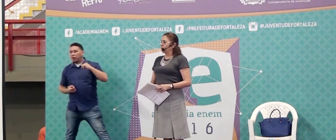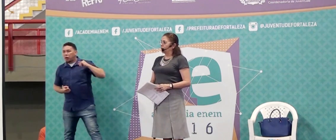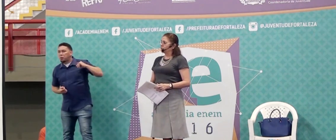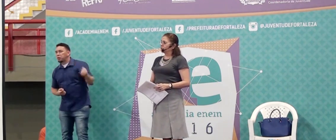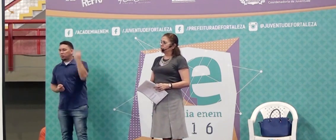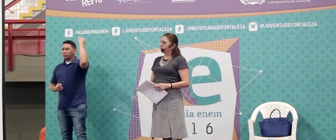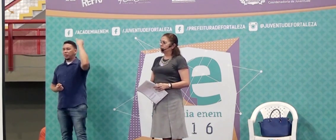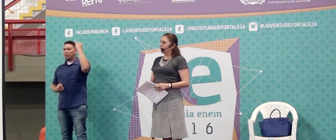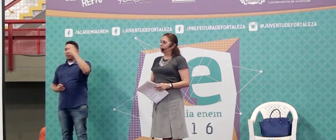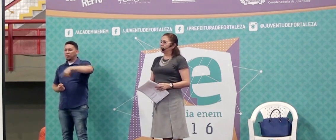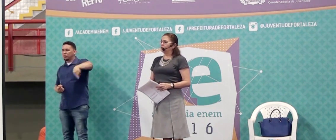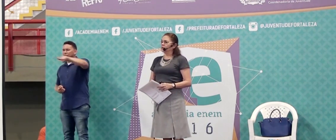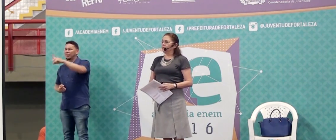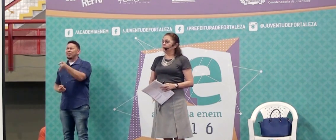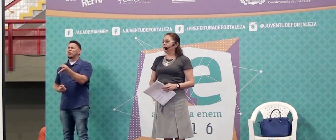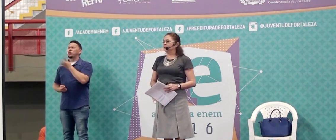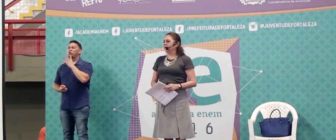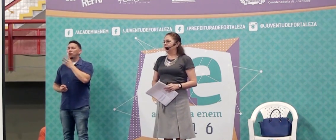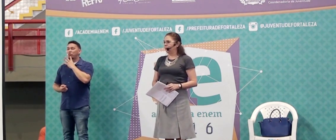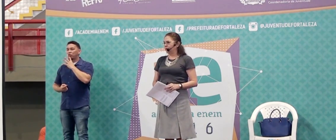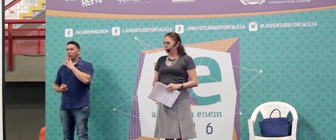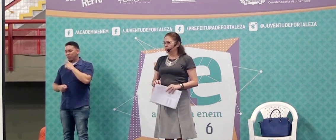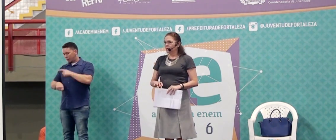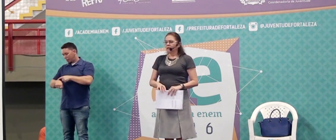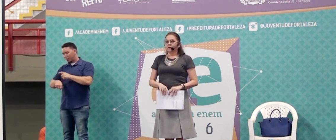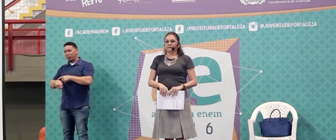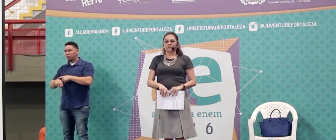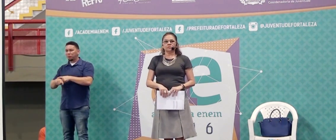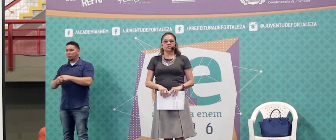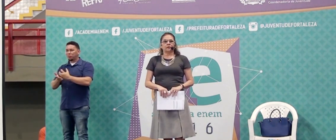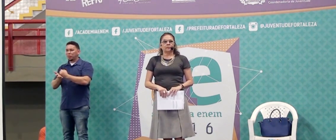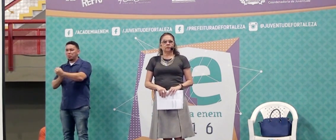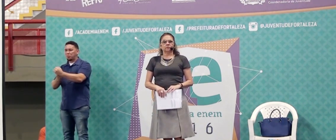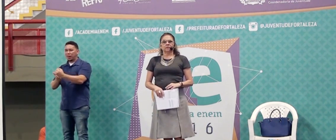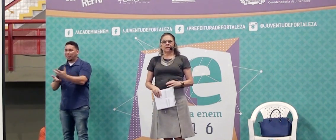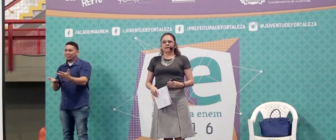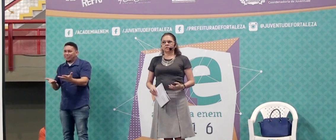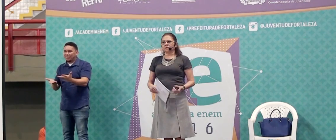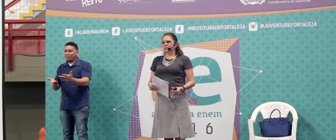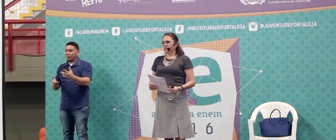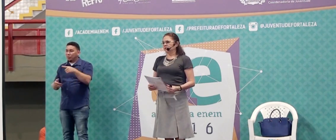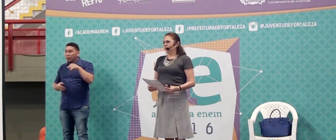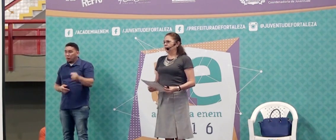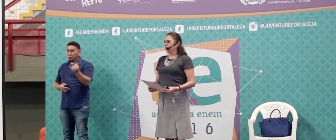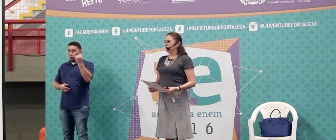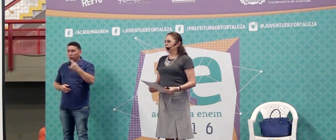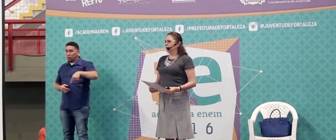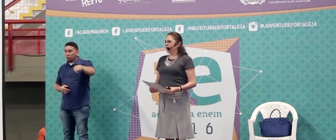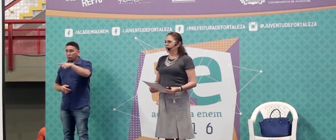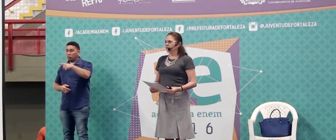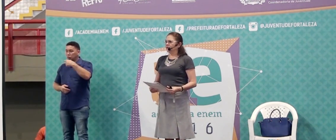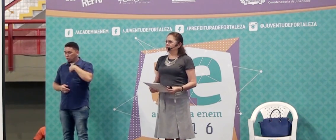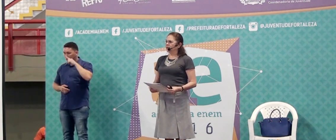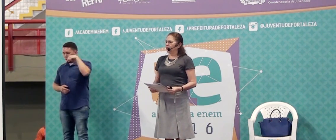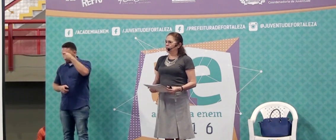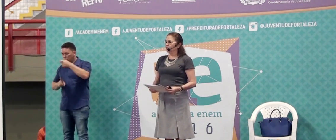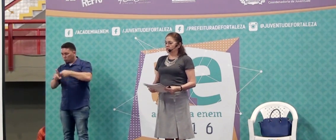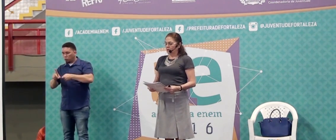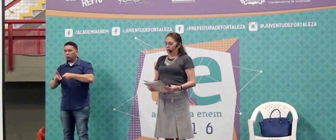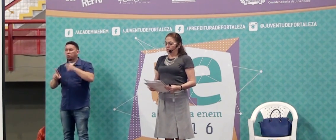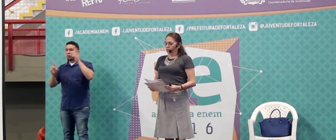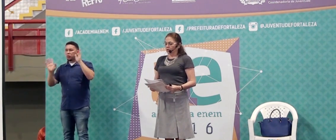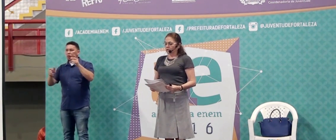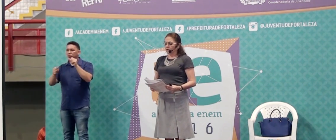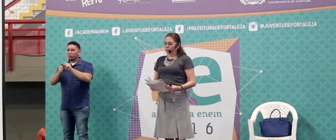aproveitar, porque vocês sabem que o tempo passa rápido. Nós vamos ter a oportunidade de, já no próximo mês,